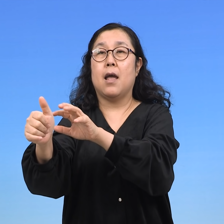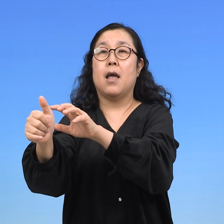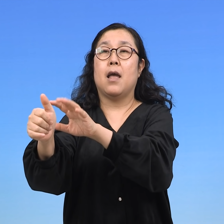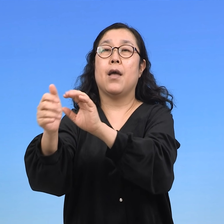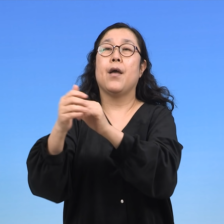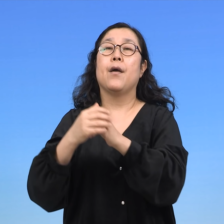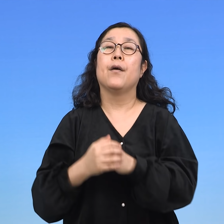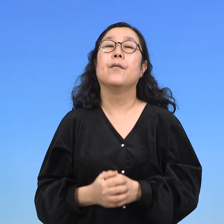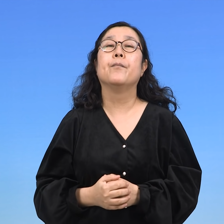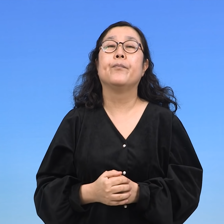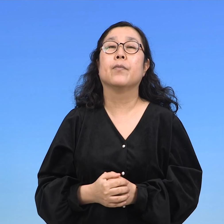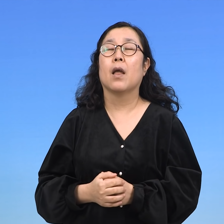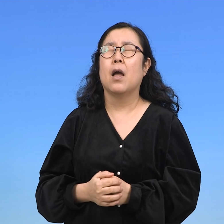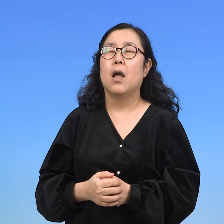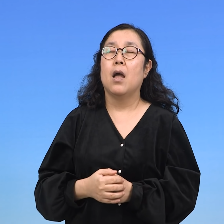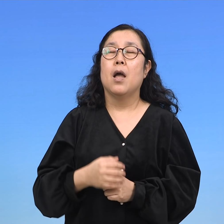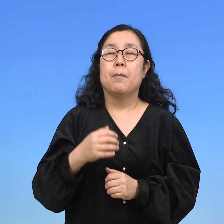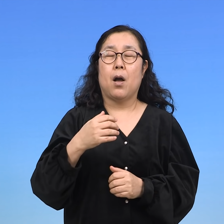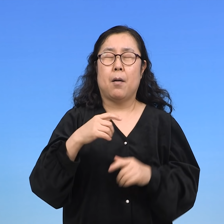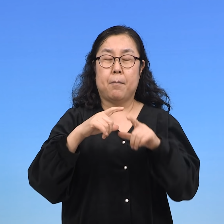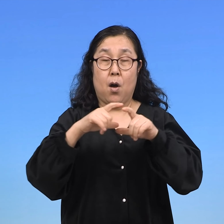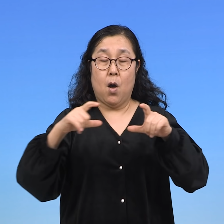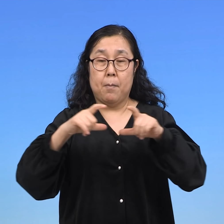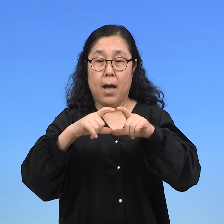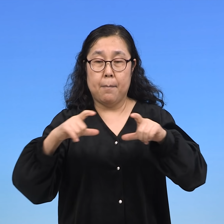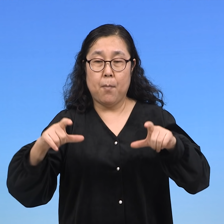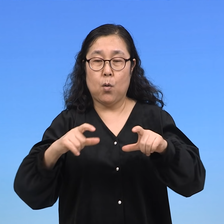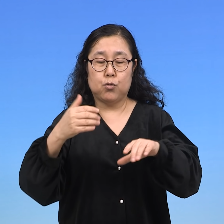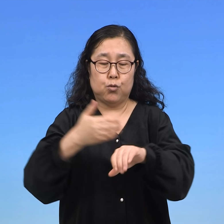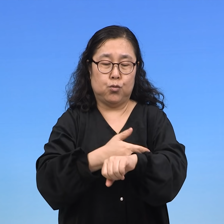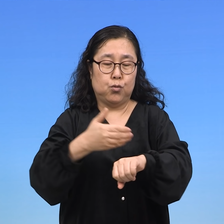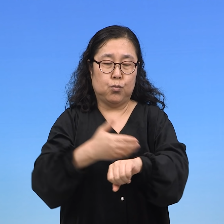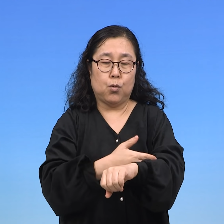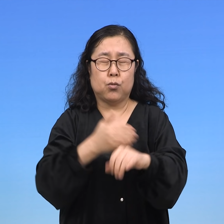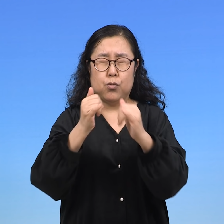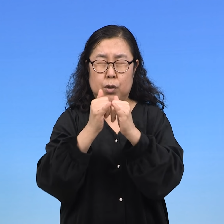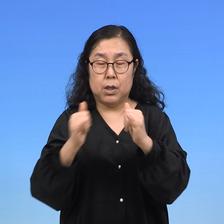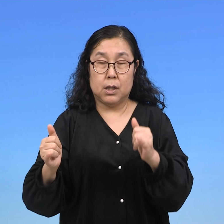인간의 눈으로 보기에 평범한 목수이신 그분 앞에